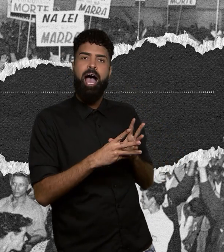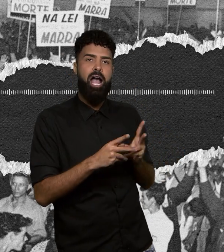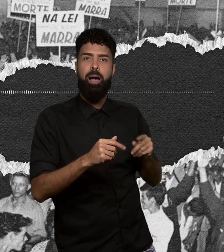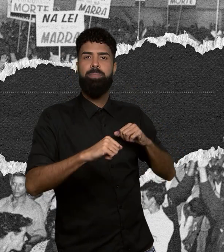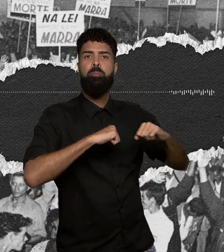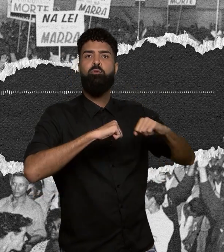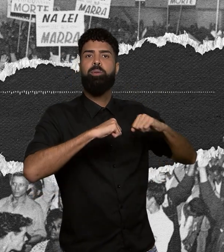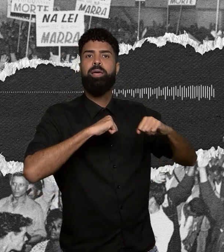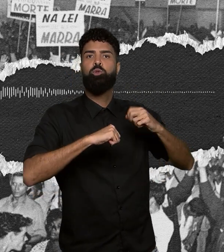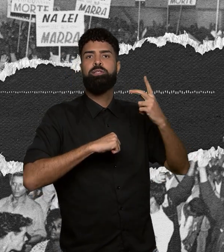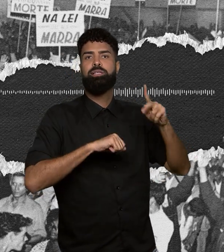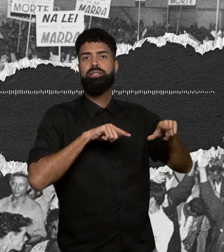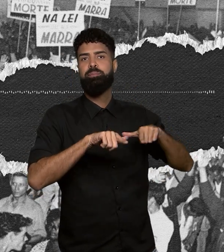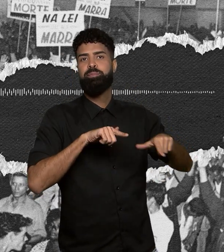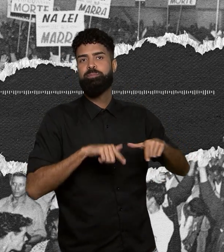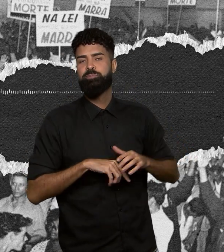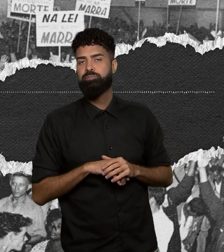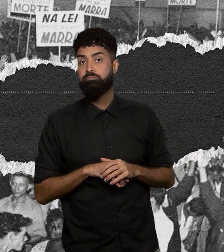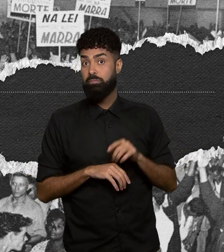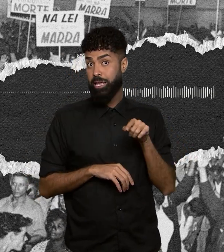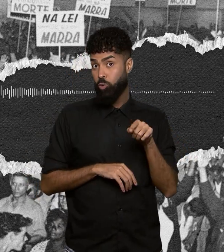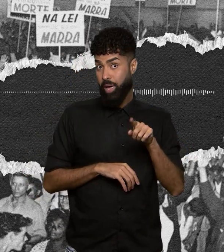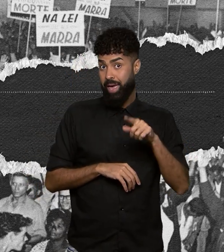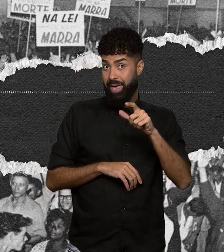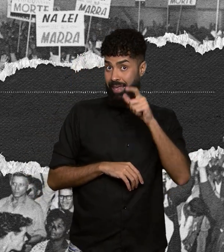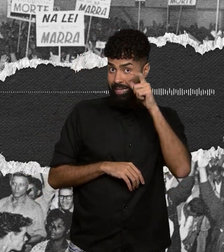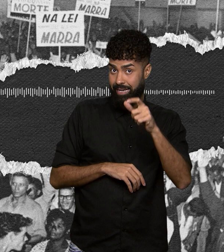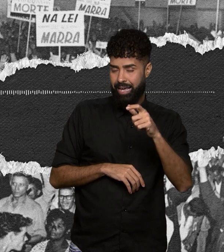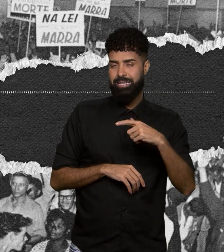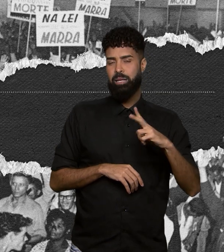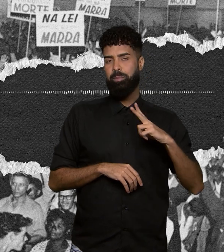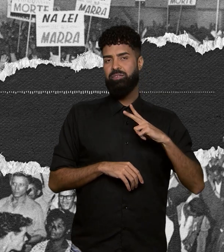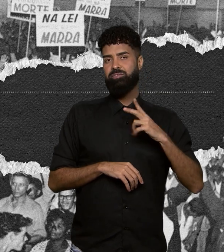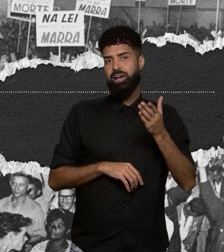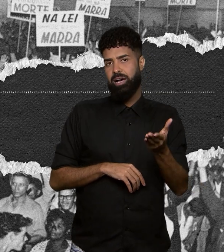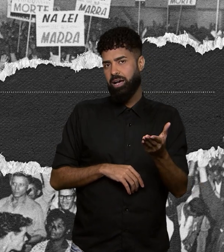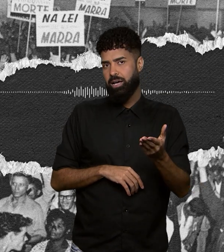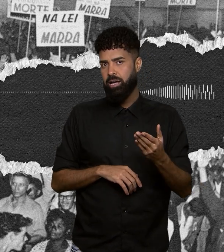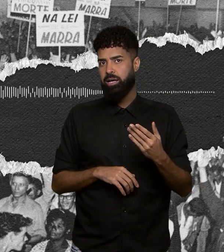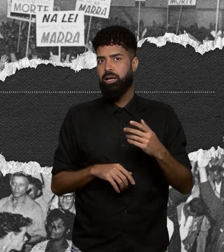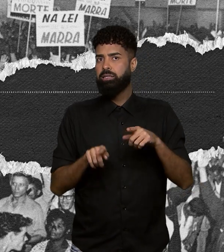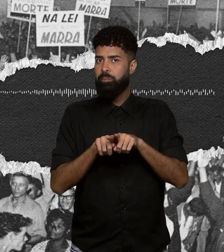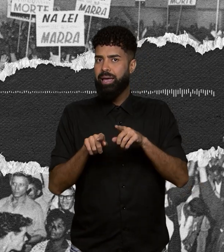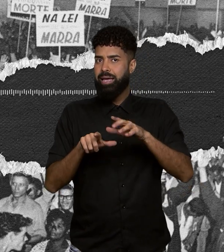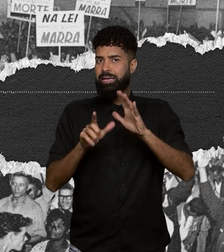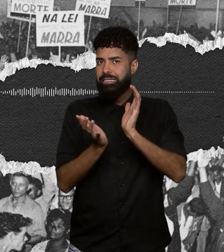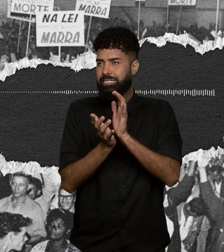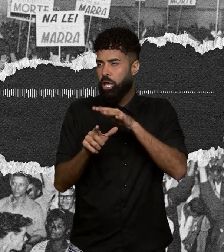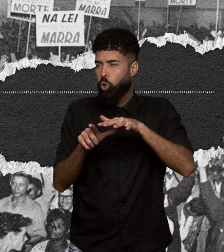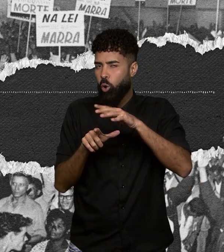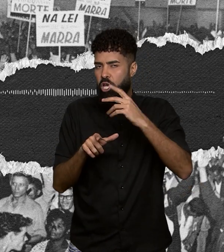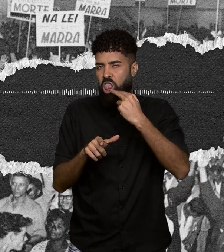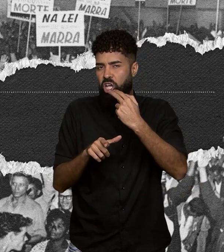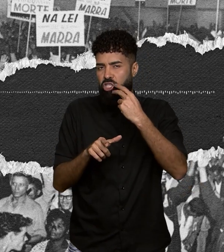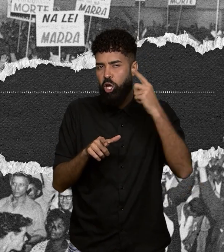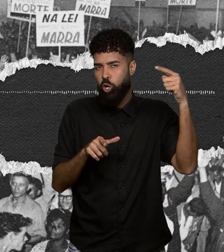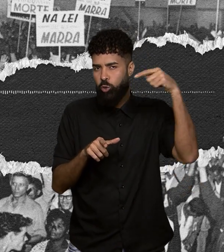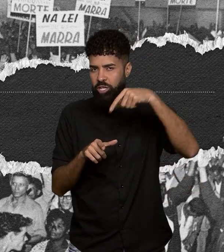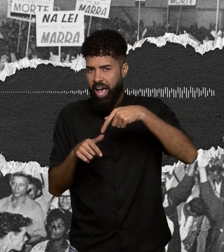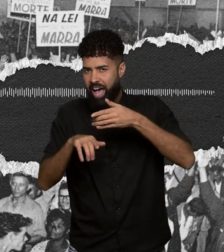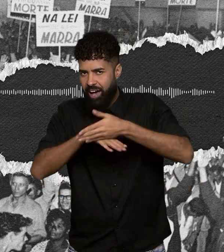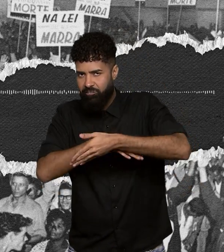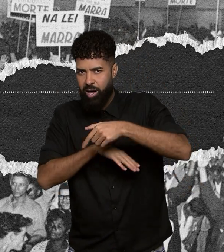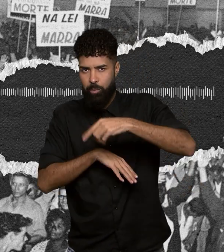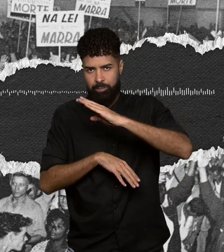trabalhadores isso feria interesses da iniciativa privada inclusive de setores estrangeiros que atuavam no Brasil